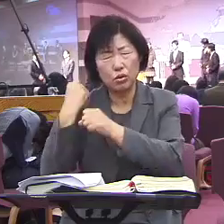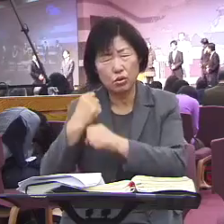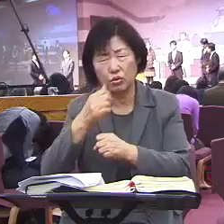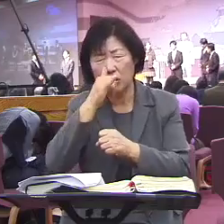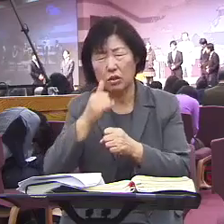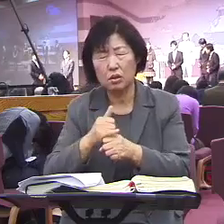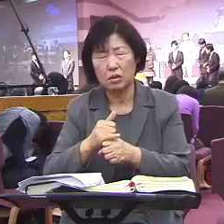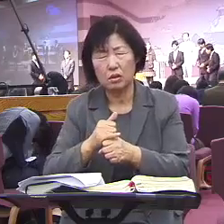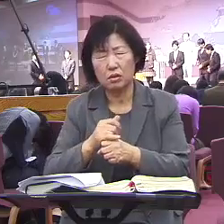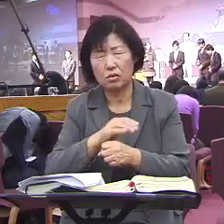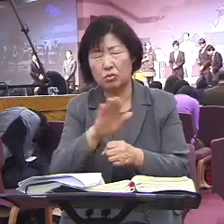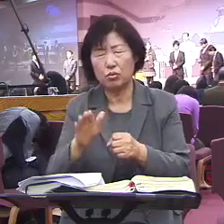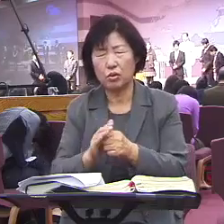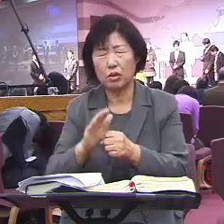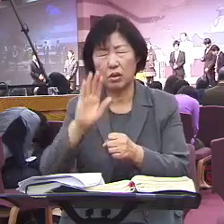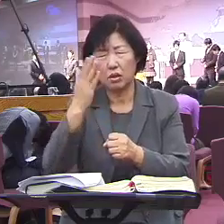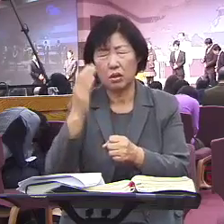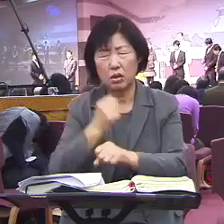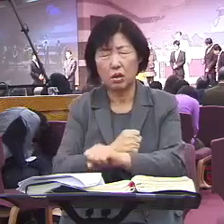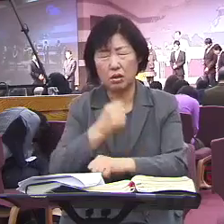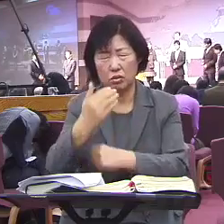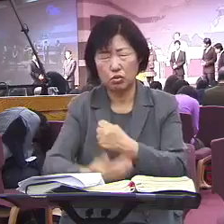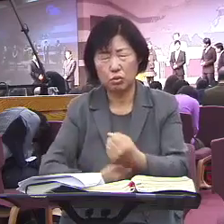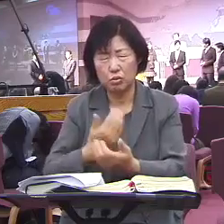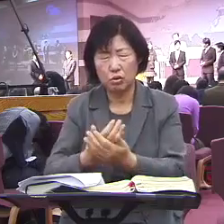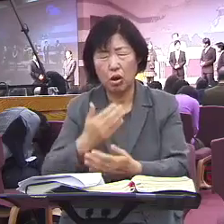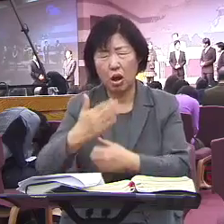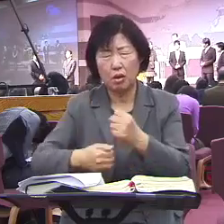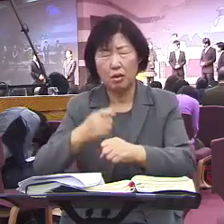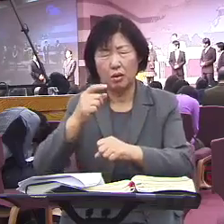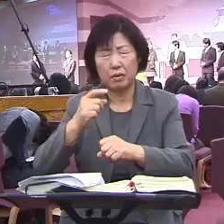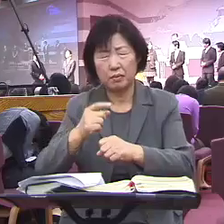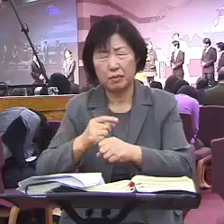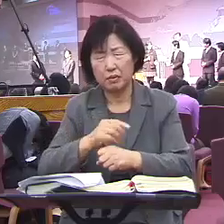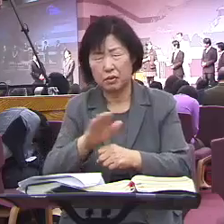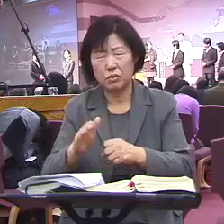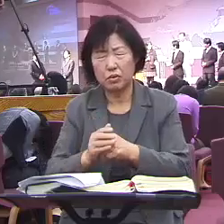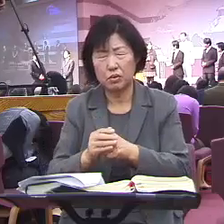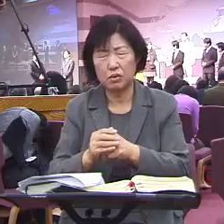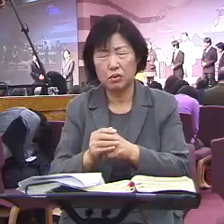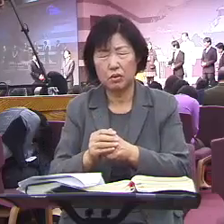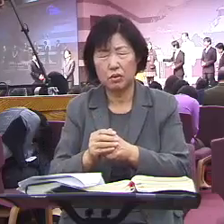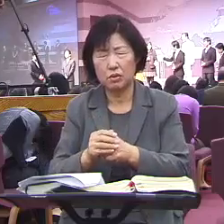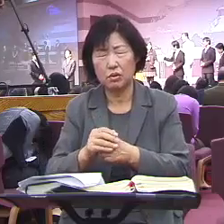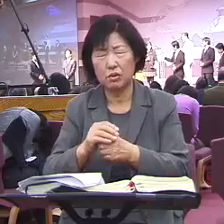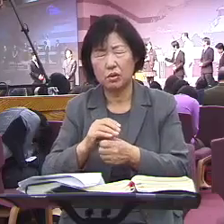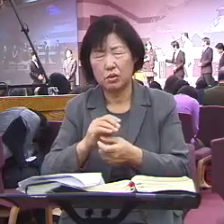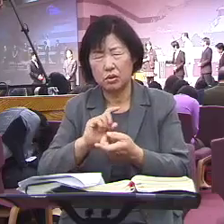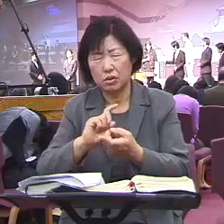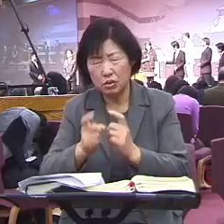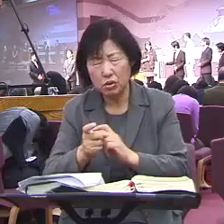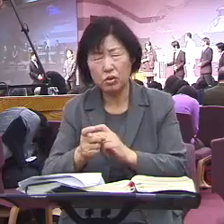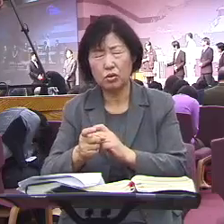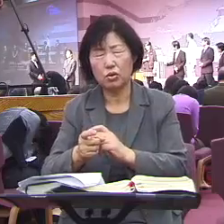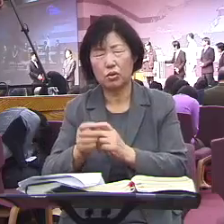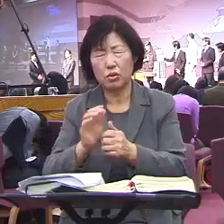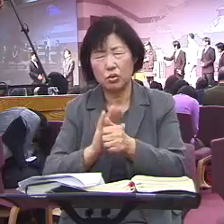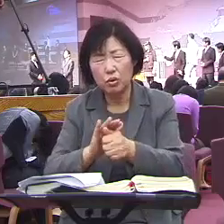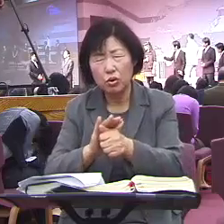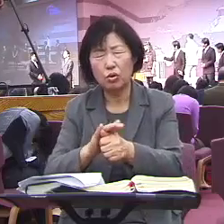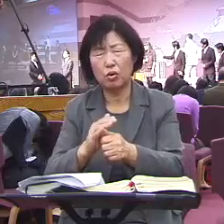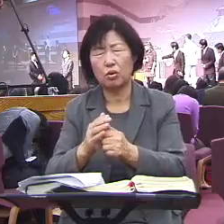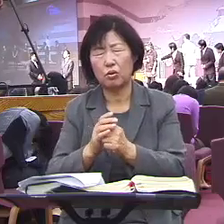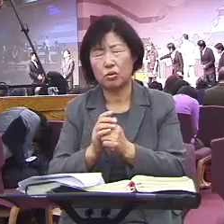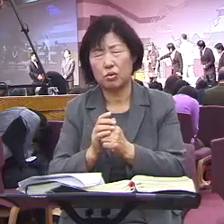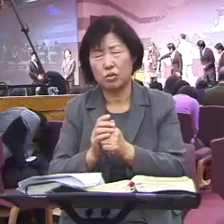그 지팡이가 목동의 지팡이가 아니라 하나님의 막대기가 되고 알게 해주시옵소서. 서로 알리고 서로 격려하는